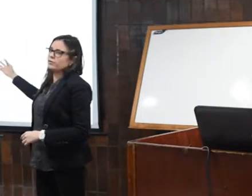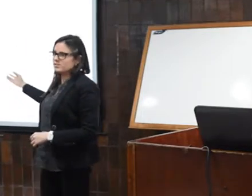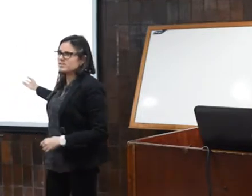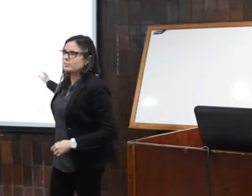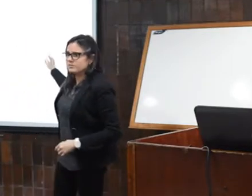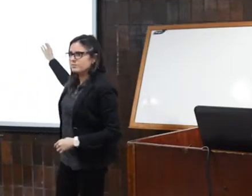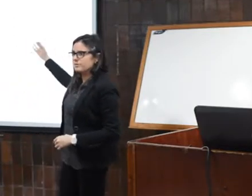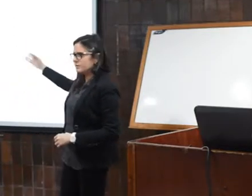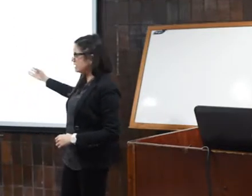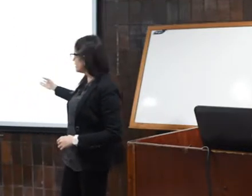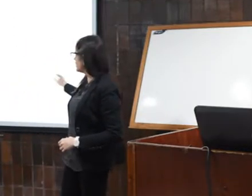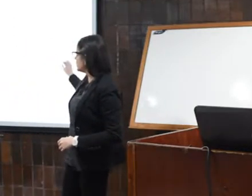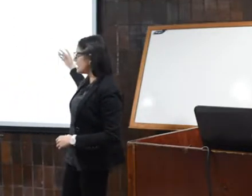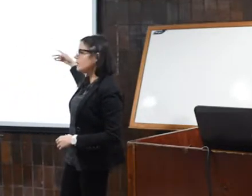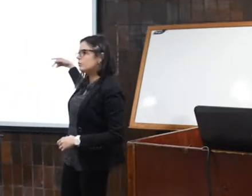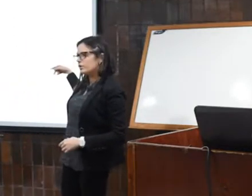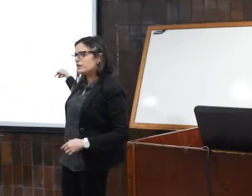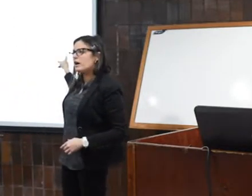principalmente